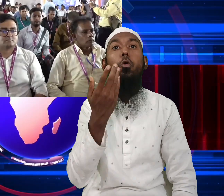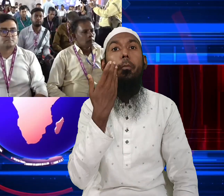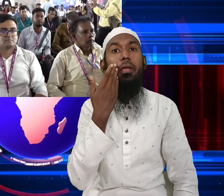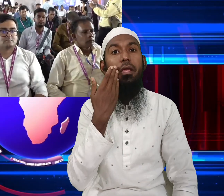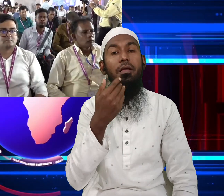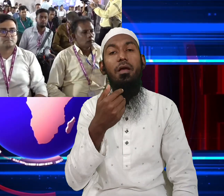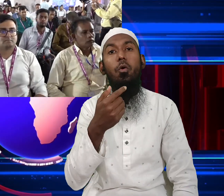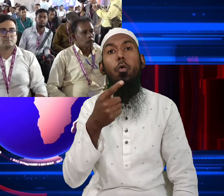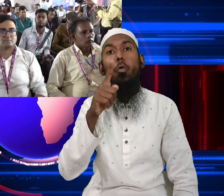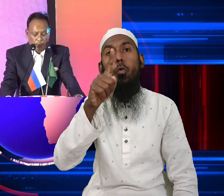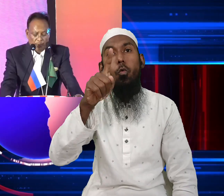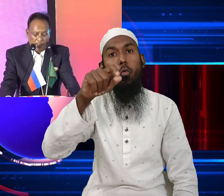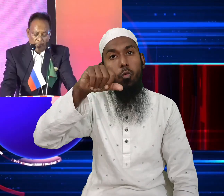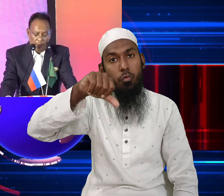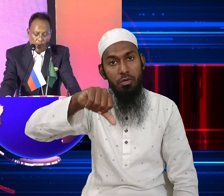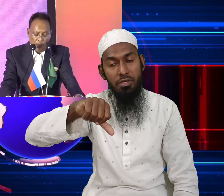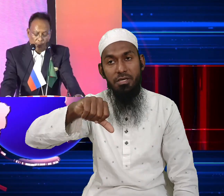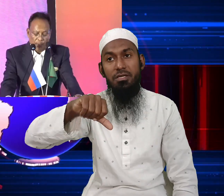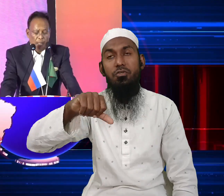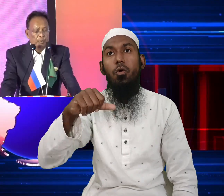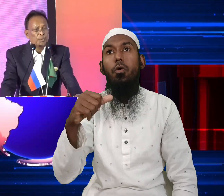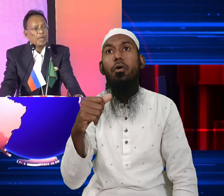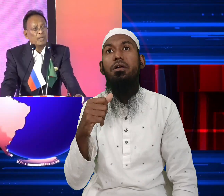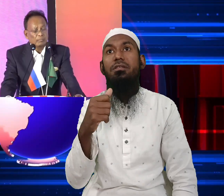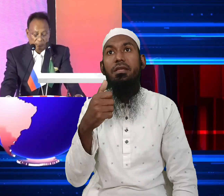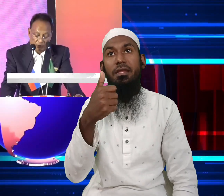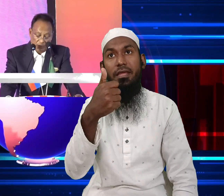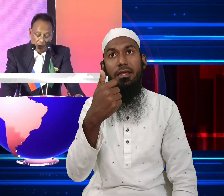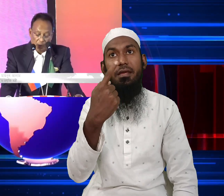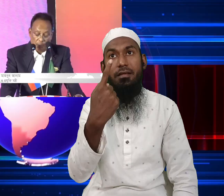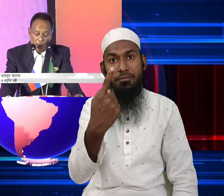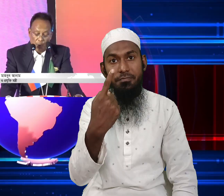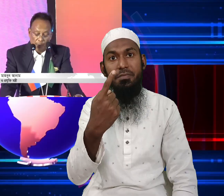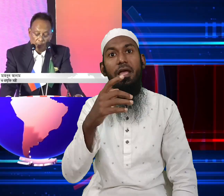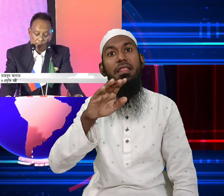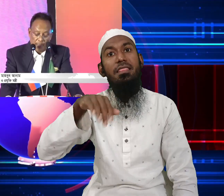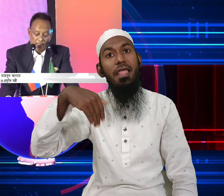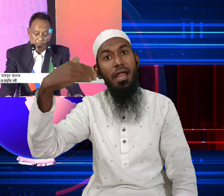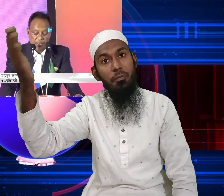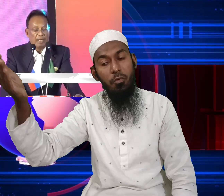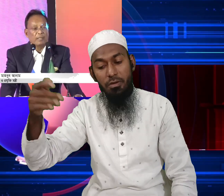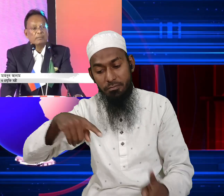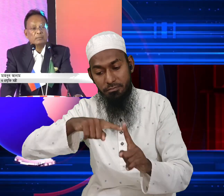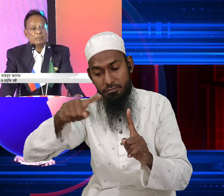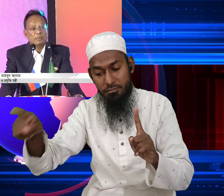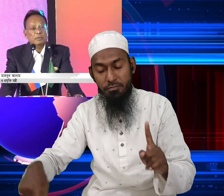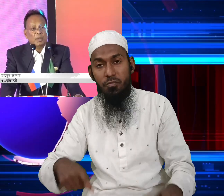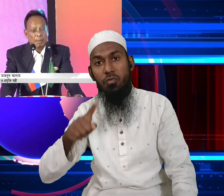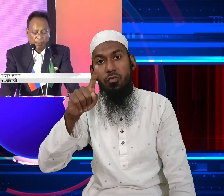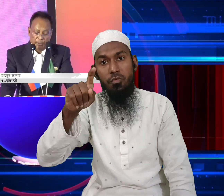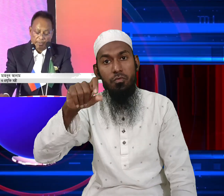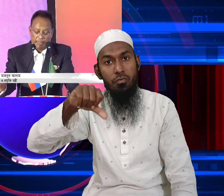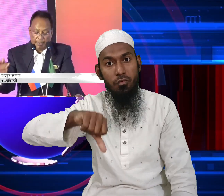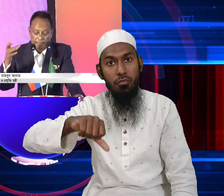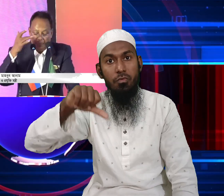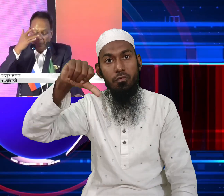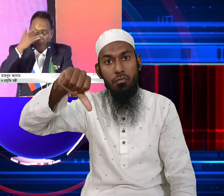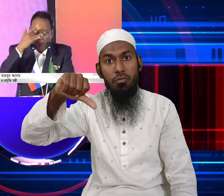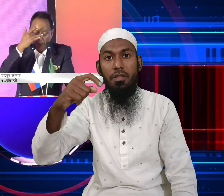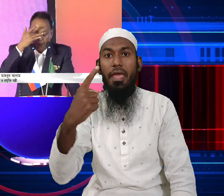মে 1995 সালে তৎকালীন মাননীয় প্রধানমন্ত্রী মরহুমা বেগম খালেদা জিয়ার